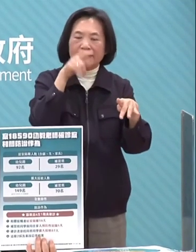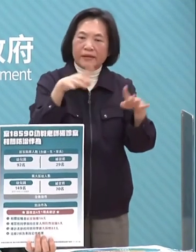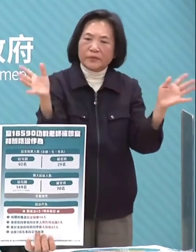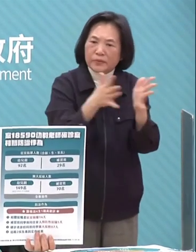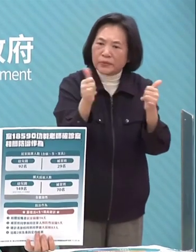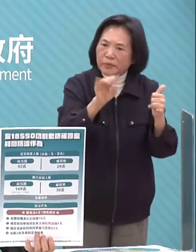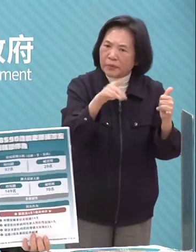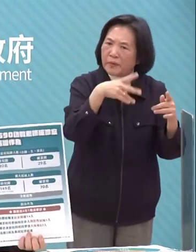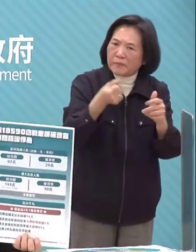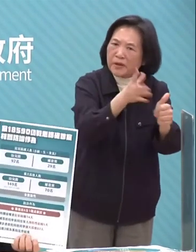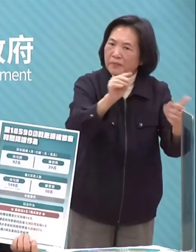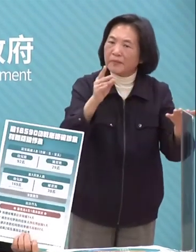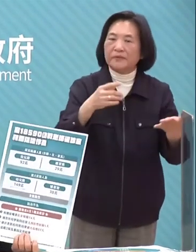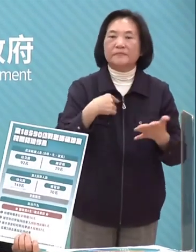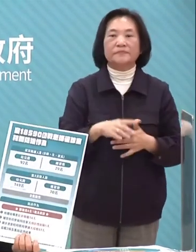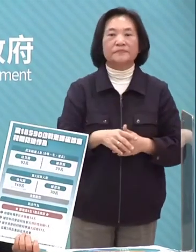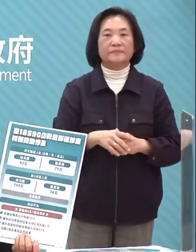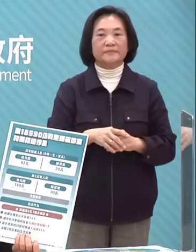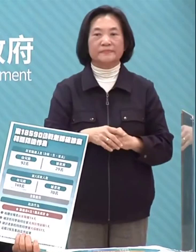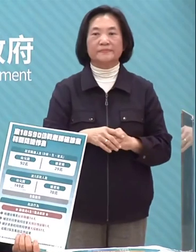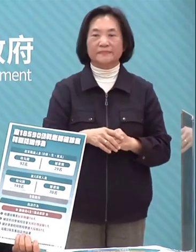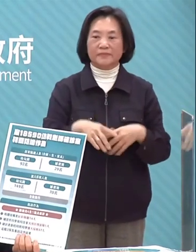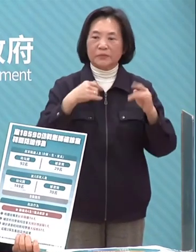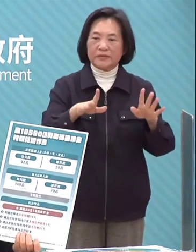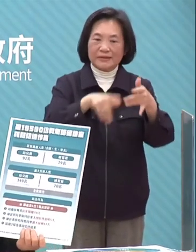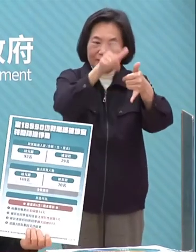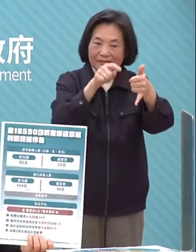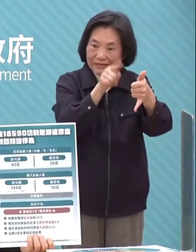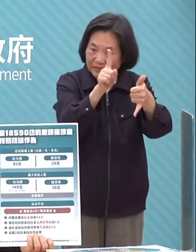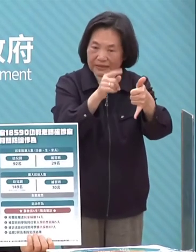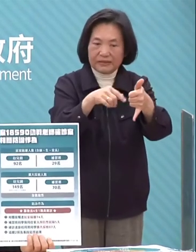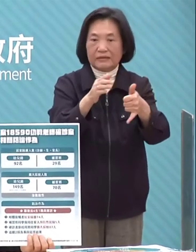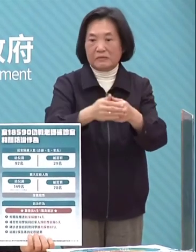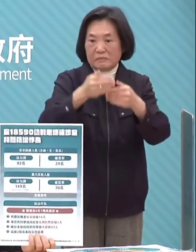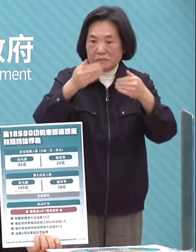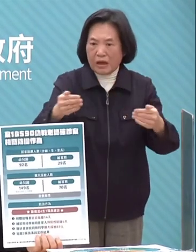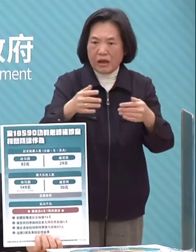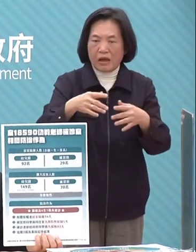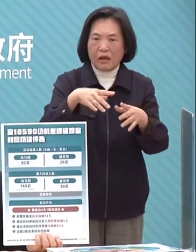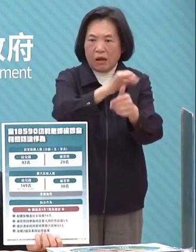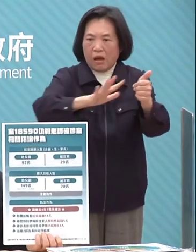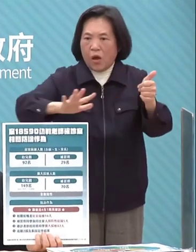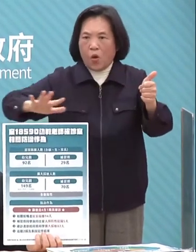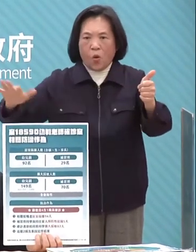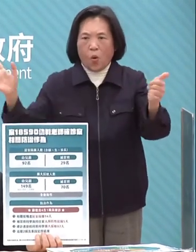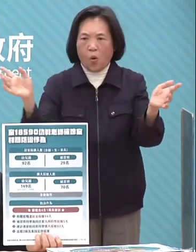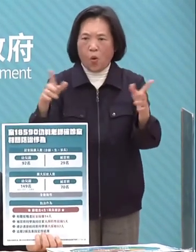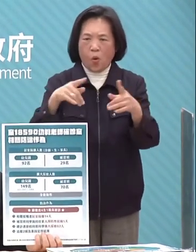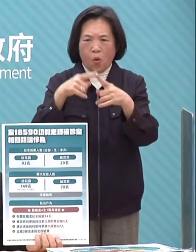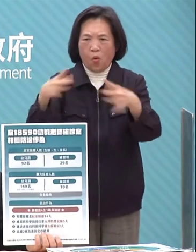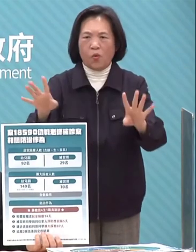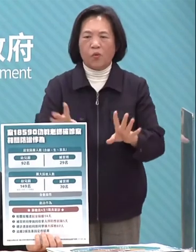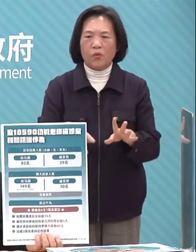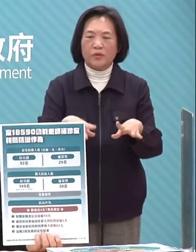到底有没有？所以如果这样的话，你知道吗？刚才一个案例，你知道吗？居家隔离就一大堆了。如果看看我们目前我们台北市居